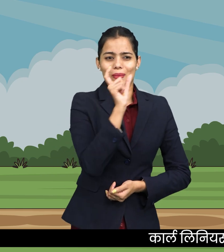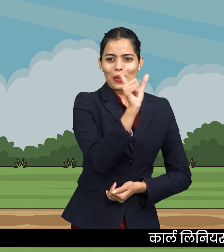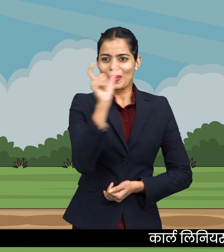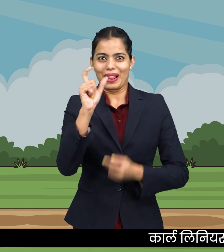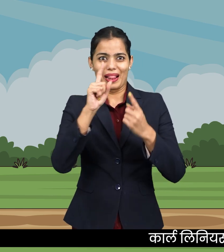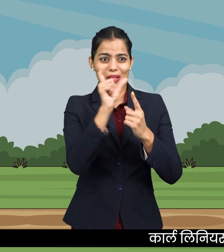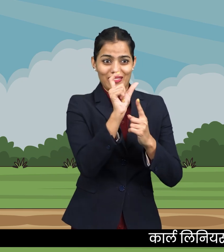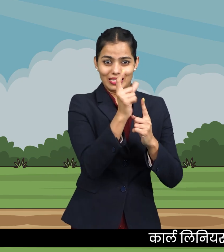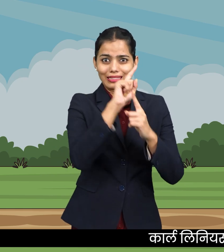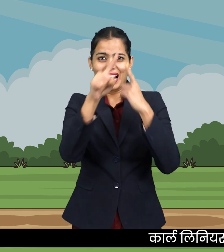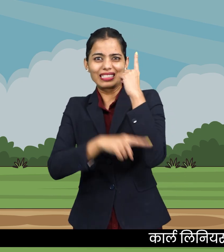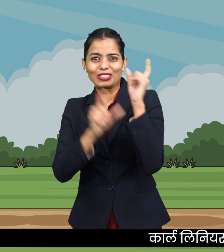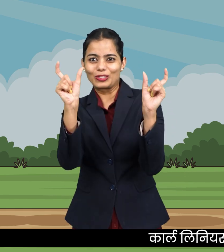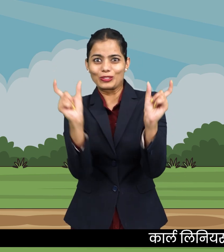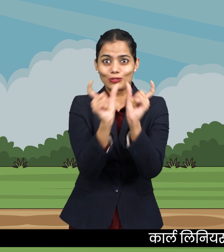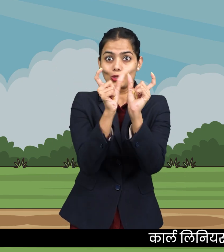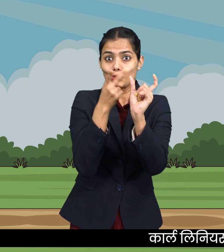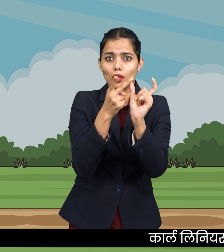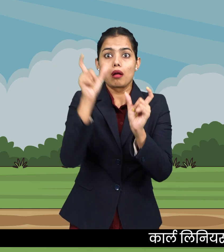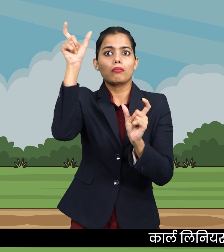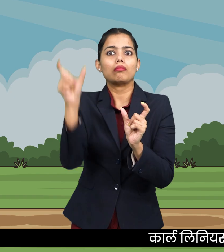कार्ल लिनियसने द्विपदी नामकरण.